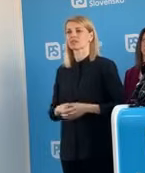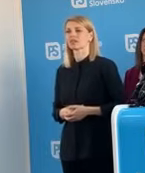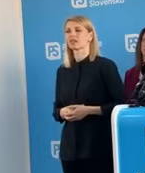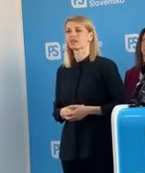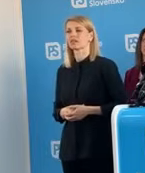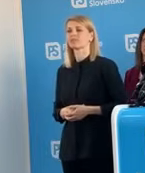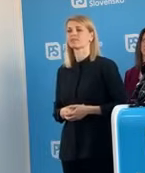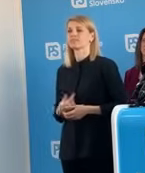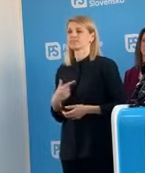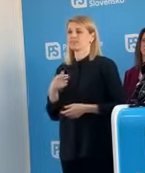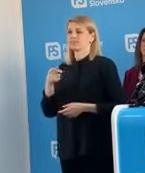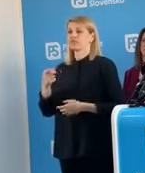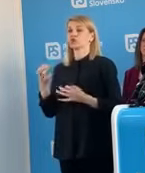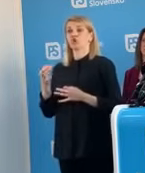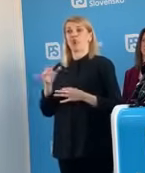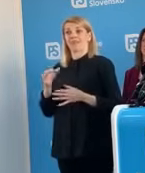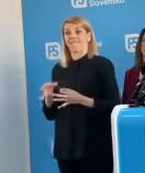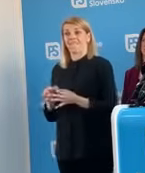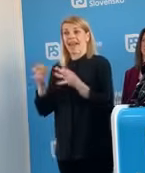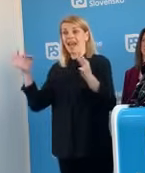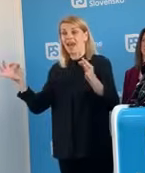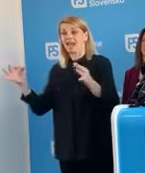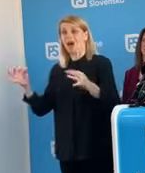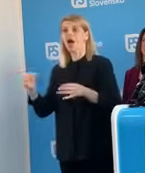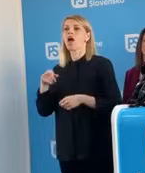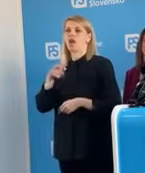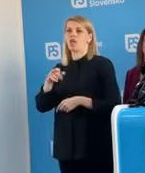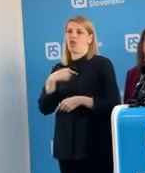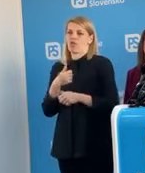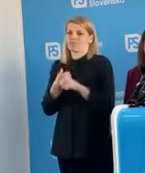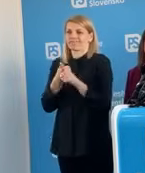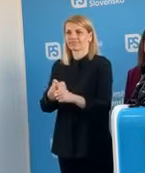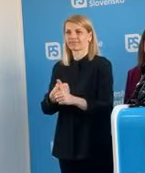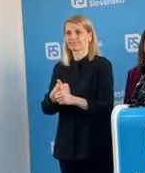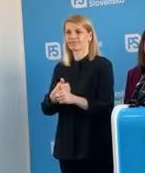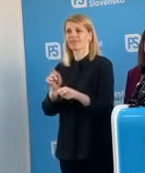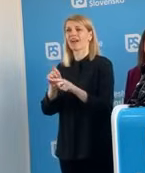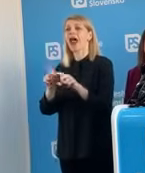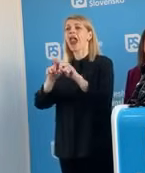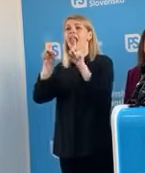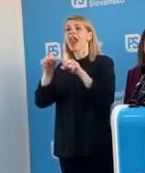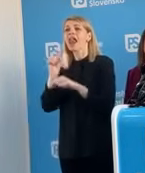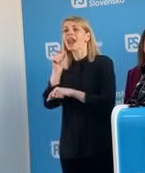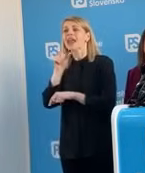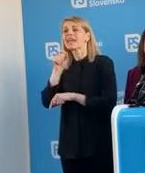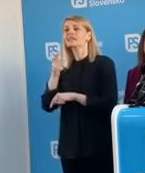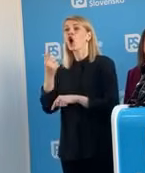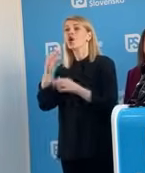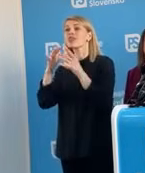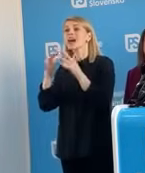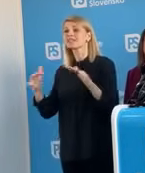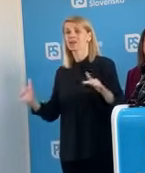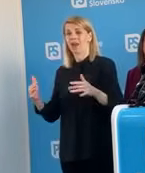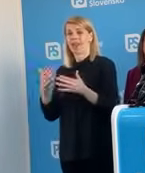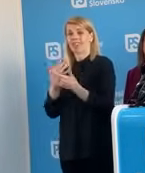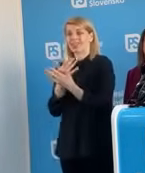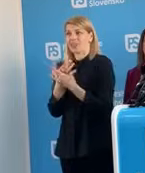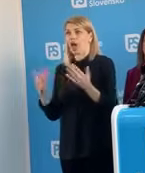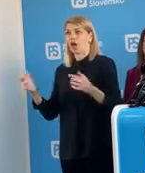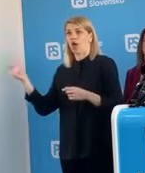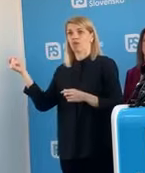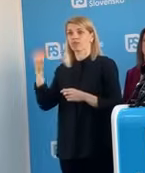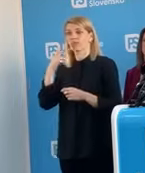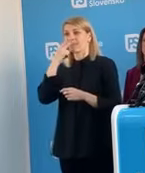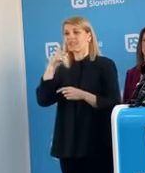Predovšetkým sa opieram o informácie, ktoré sú verejné. A tých je hrozne veľa. Veď aj tých listov bolo niekoľko od decembra. Veď tam ste